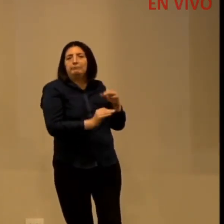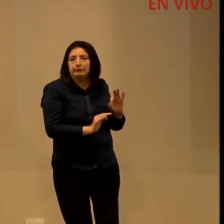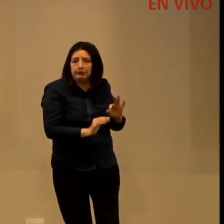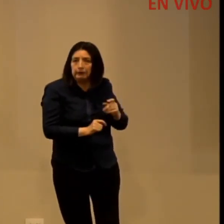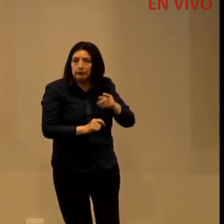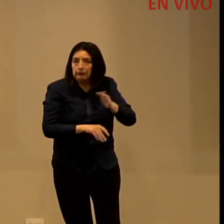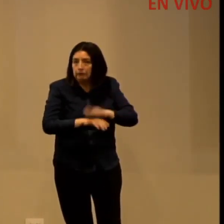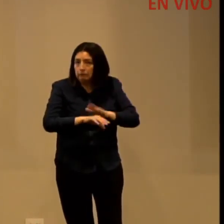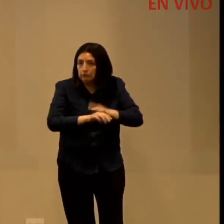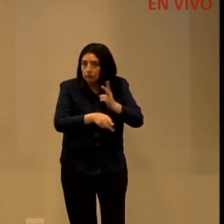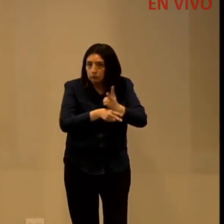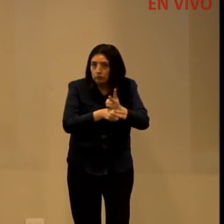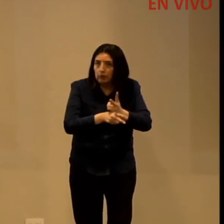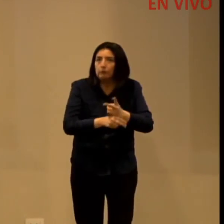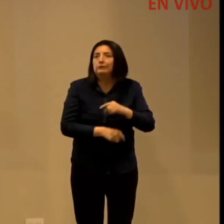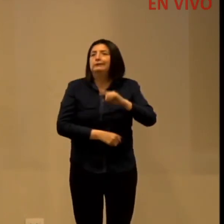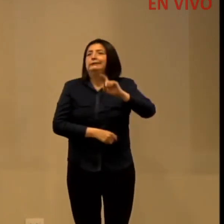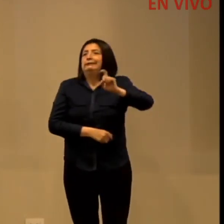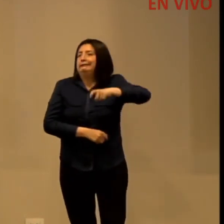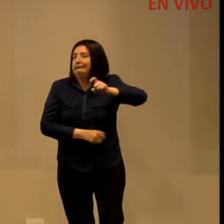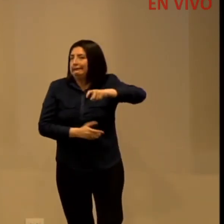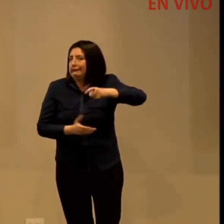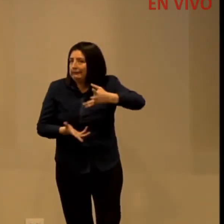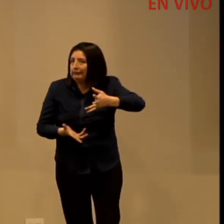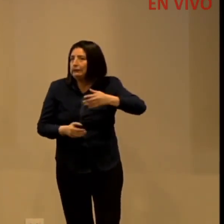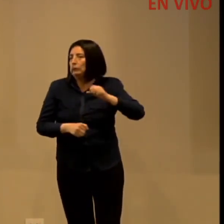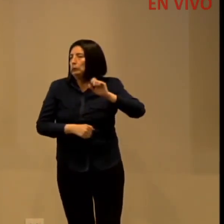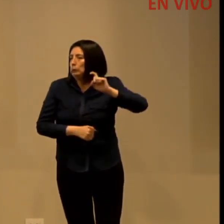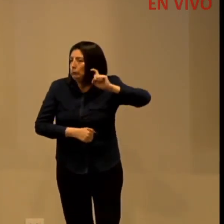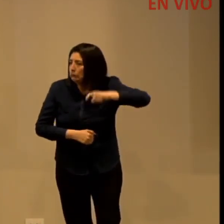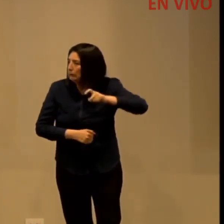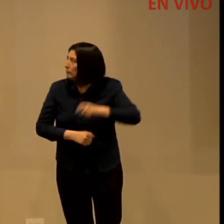lo tanto, requiere